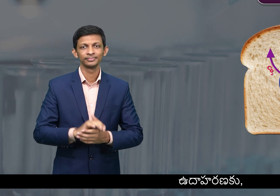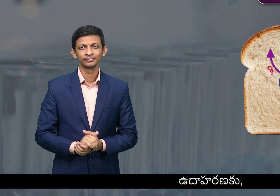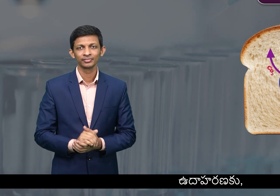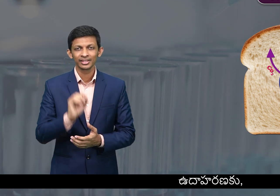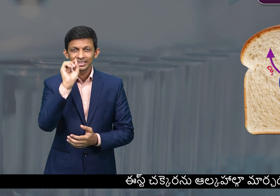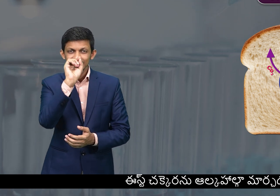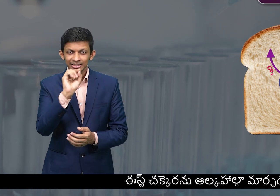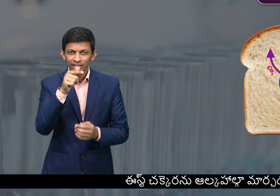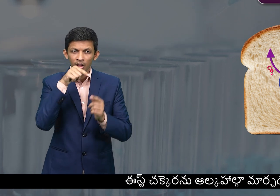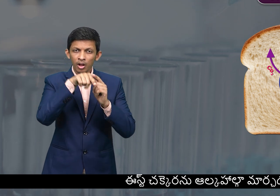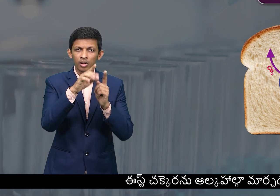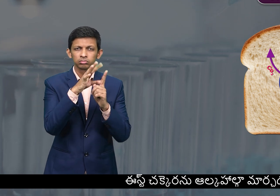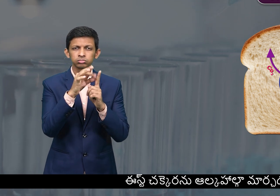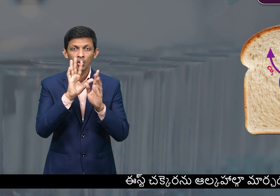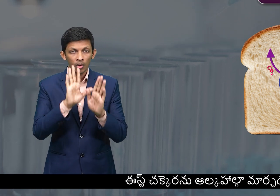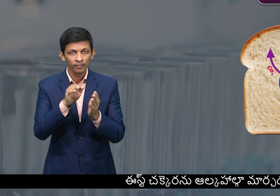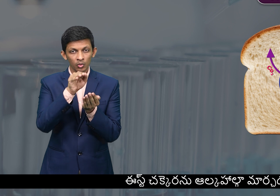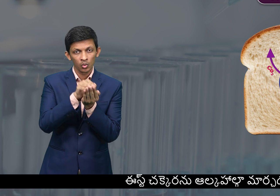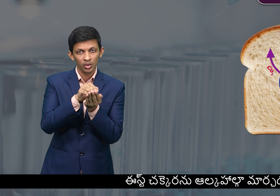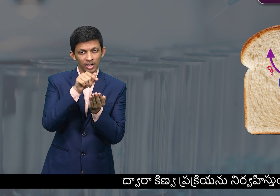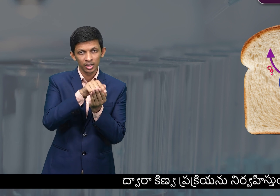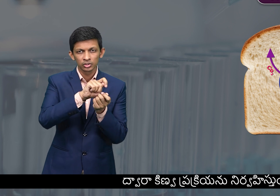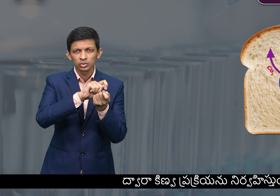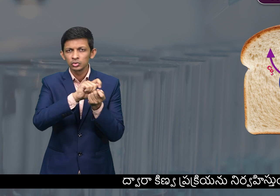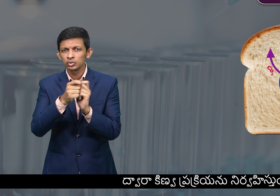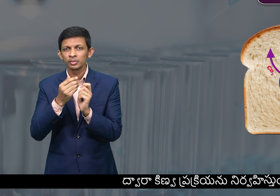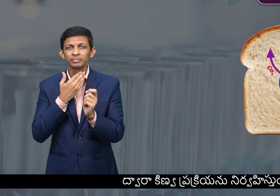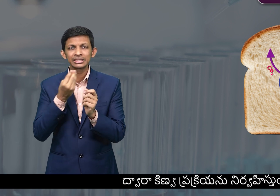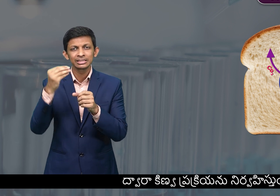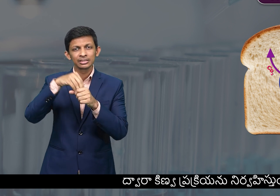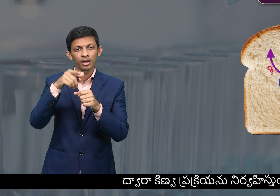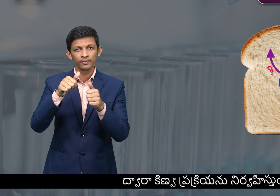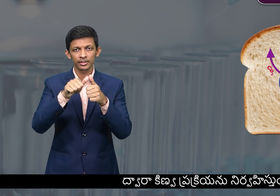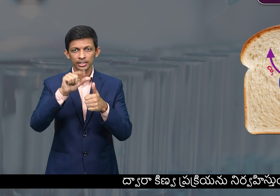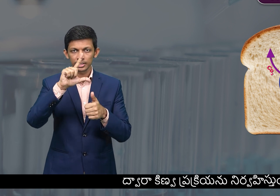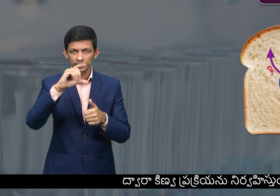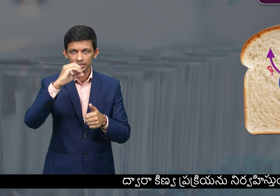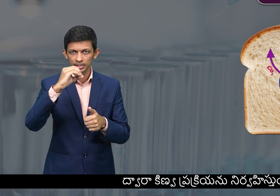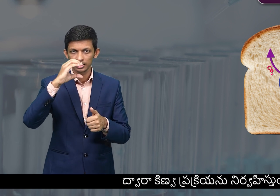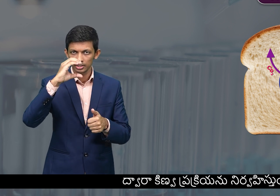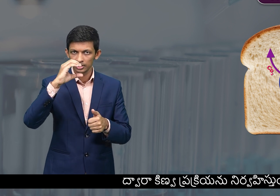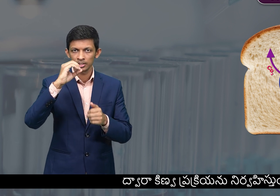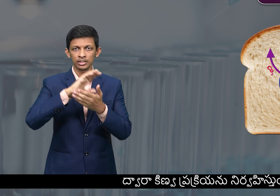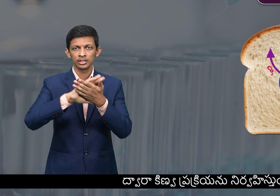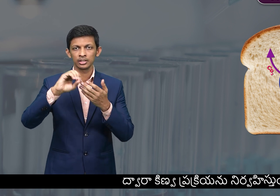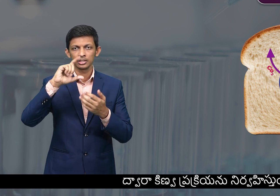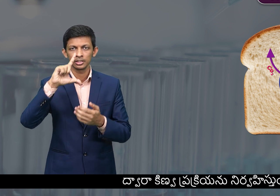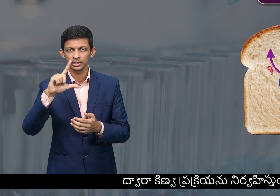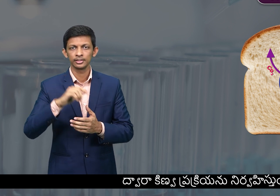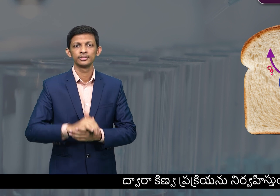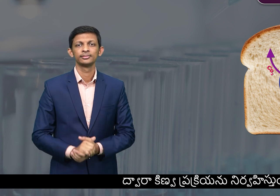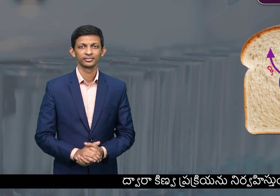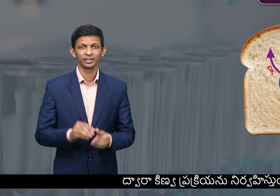ఉదాహరణకు, ఈస్ట్ చక్కెరను ఆల్కహాల్గా మార్చడం ద్వారా కిణ్వ ప్రక్రియను నిర్వహిస్తుంది.